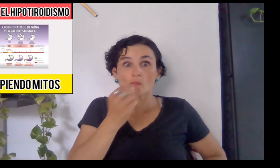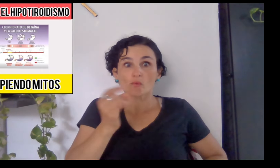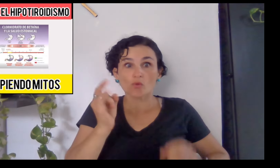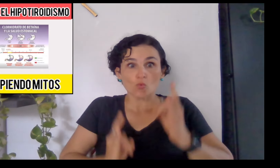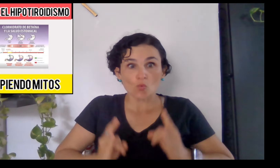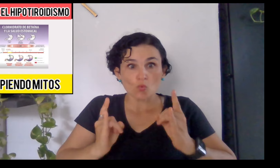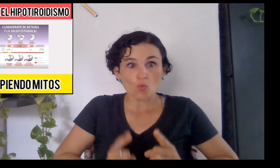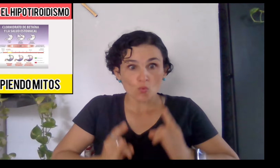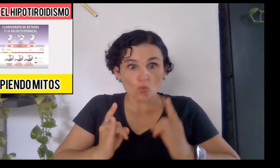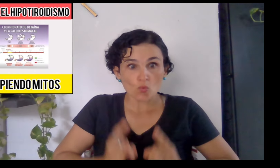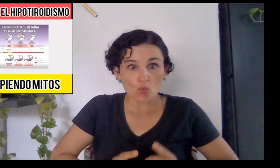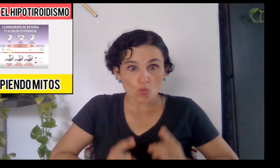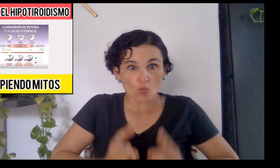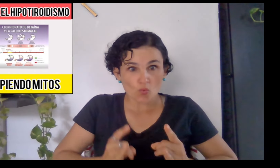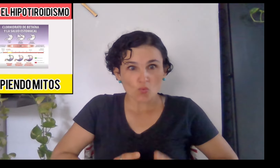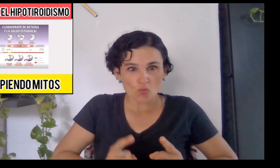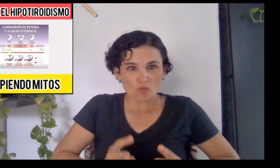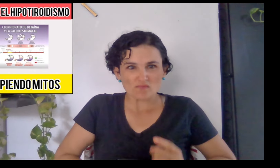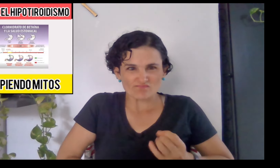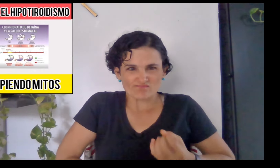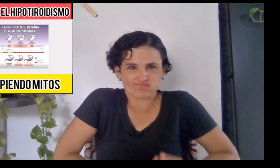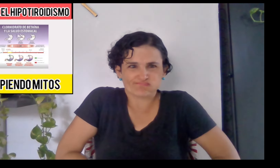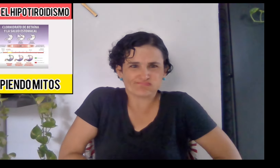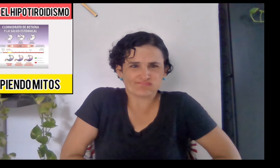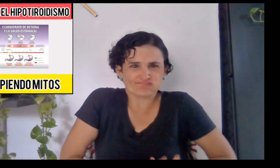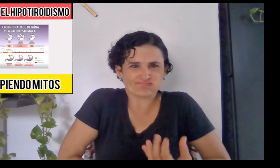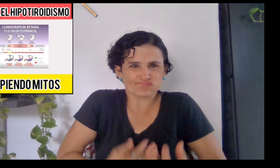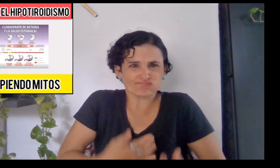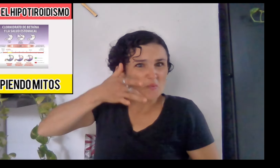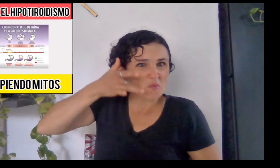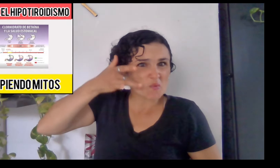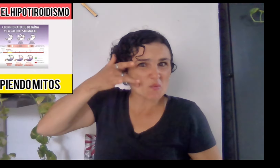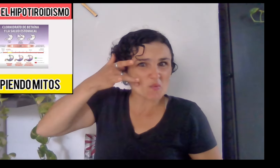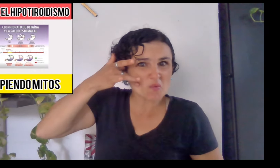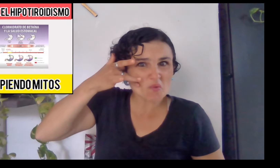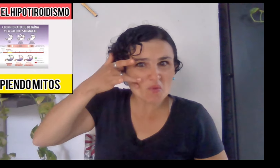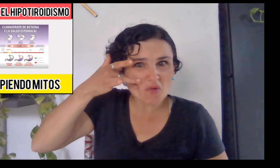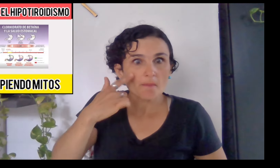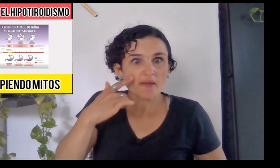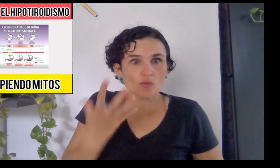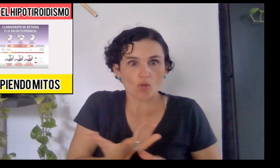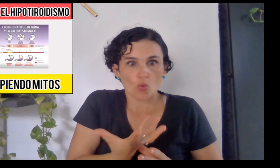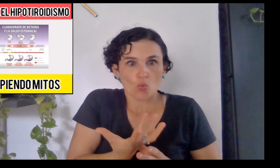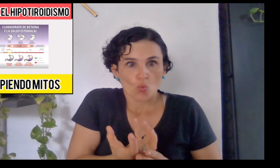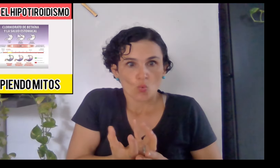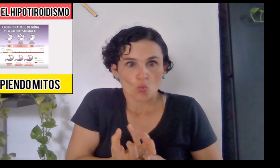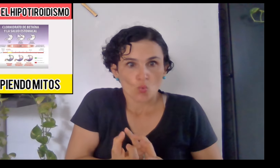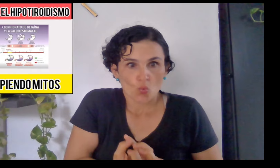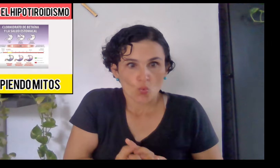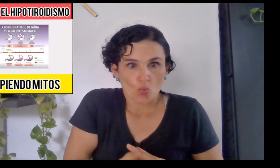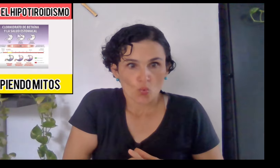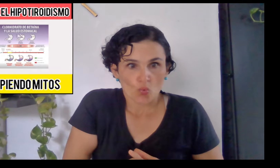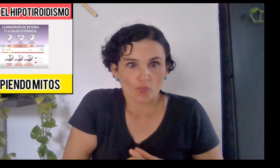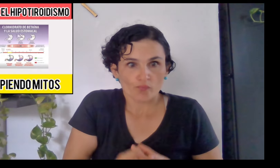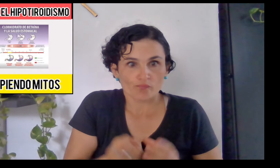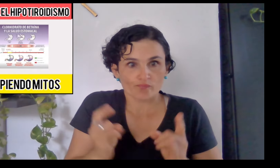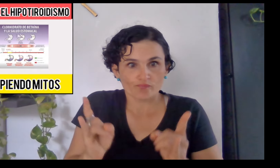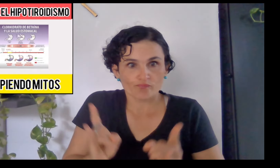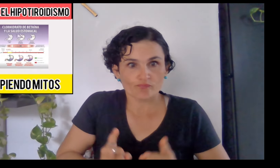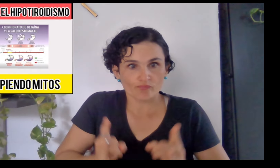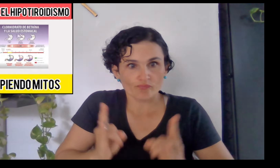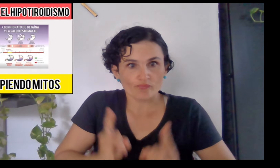está quemado por el ácido, el intestino es como una esponja que absorbe los nutrientes. Si ese intestino está quemado por el